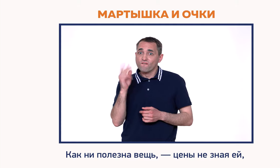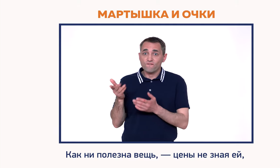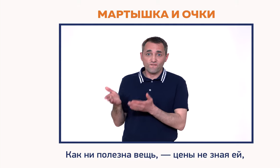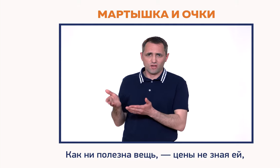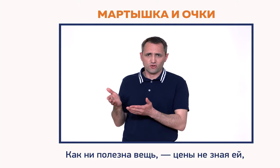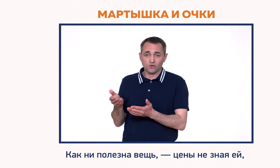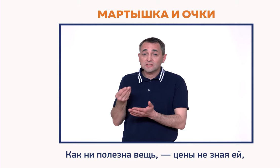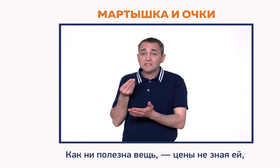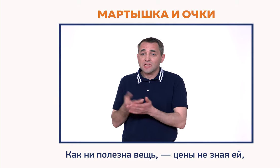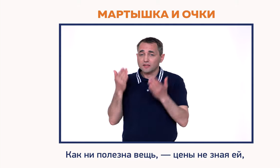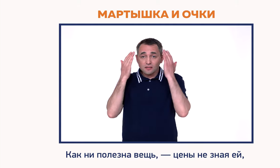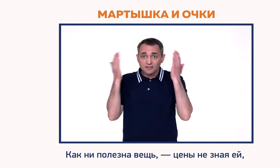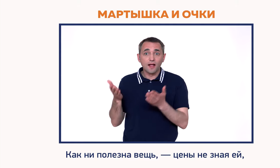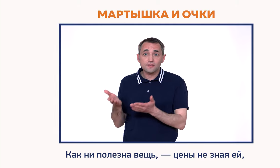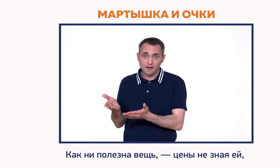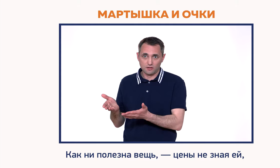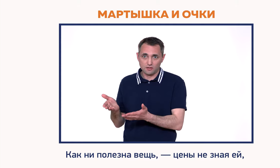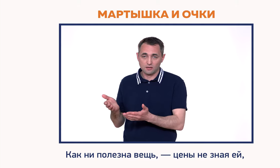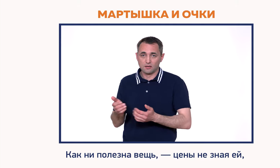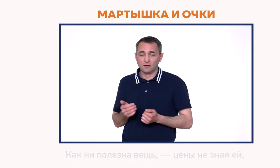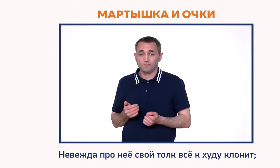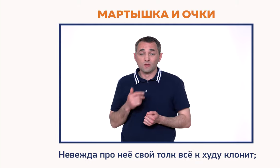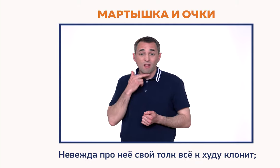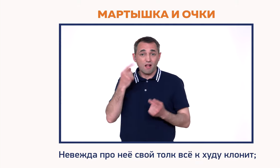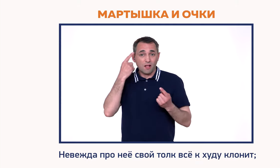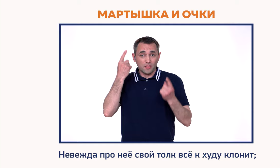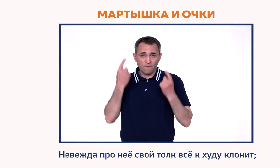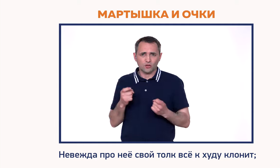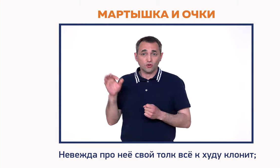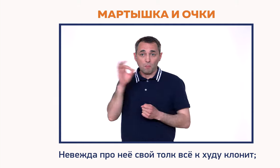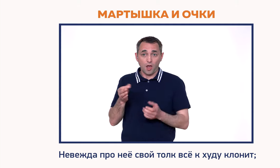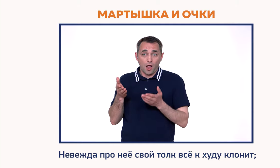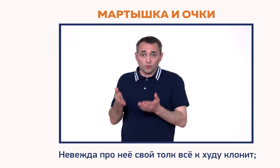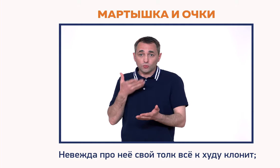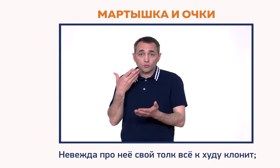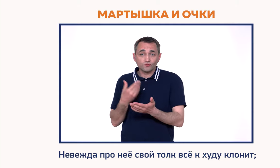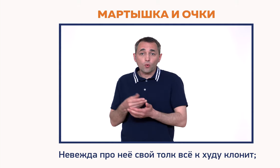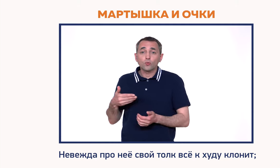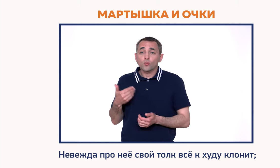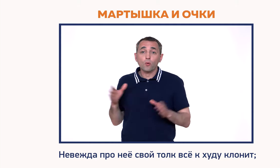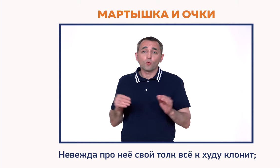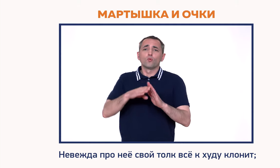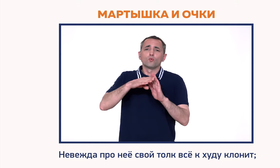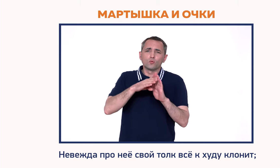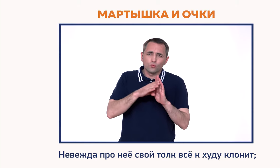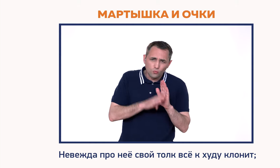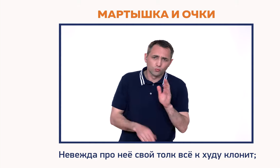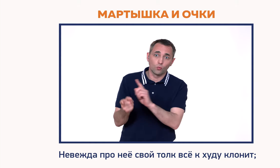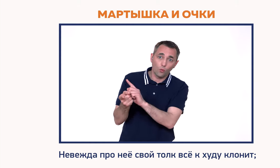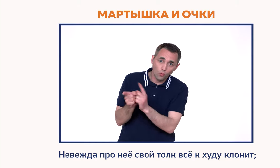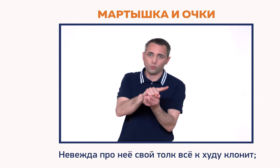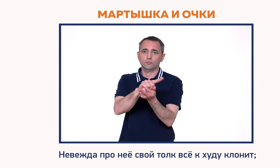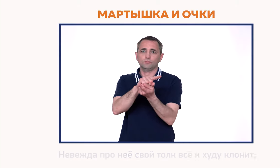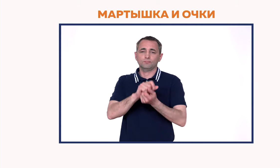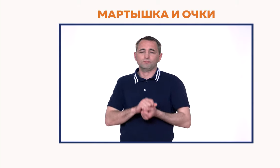полезна вещь, цены не зная ей, невежда про нее свой толк все к